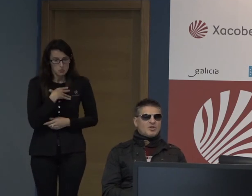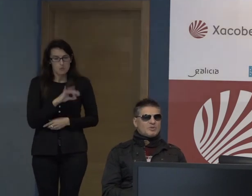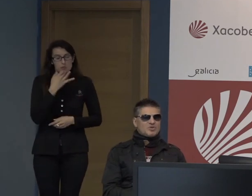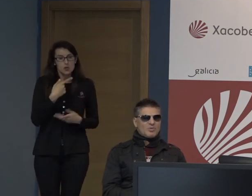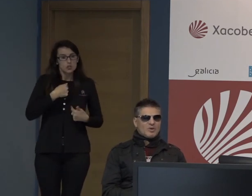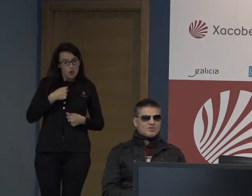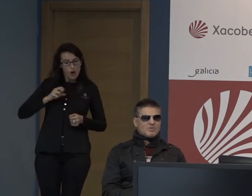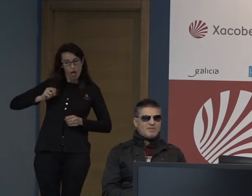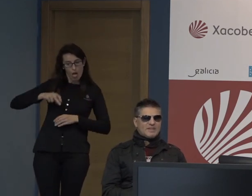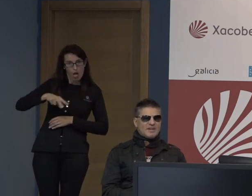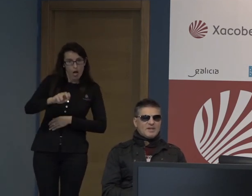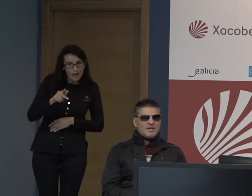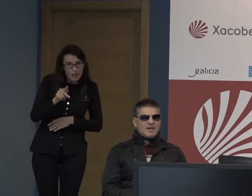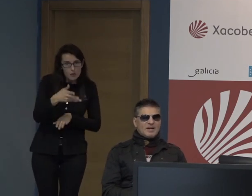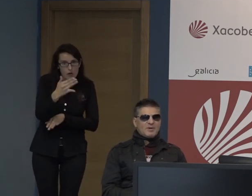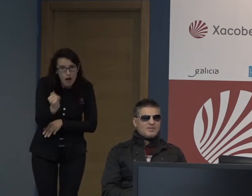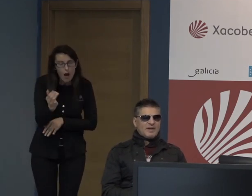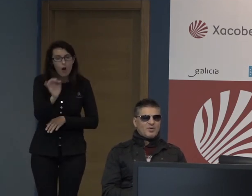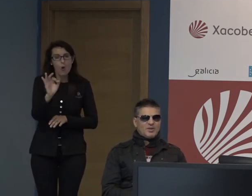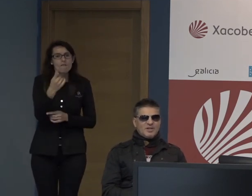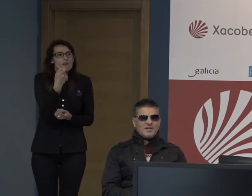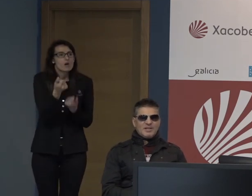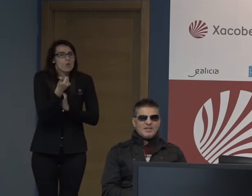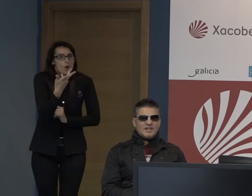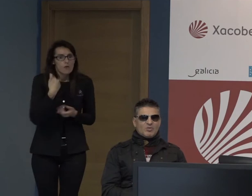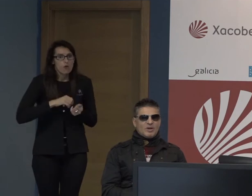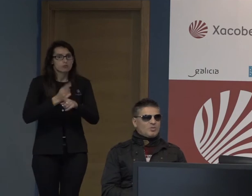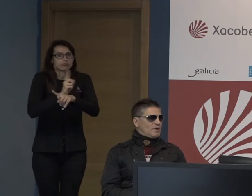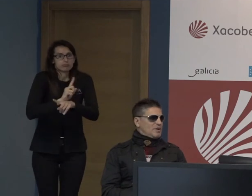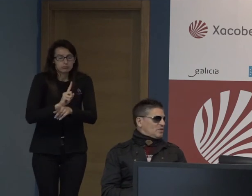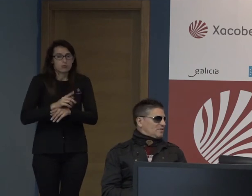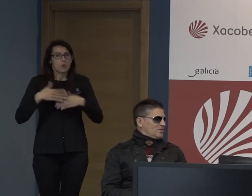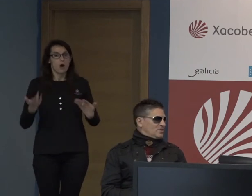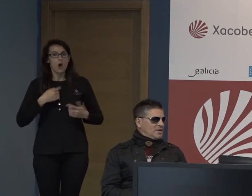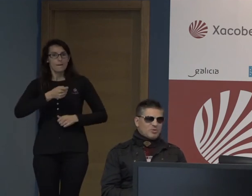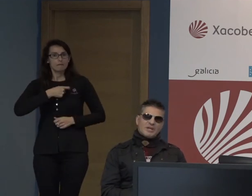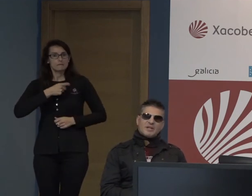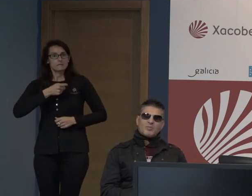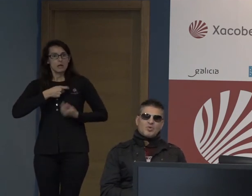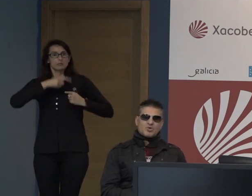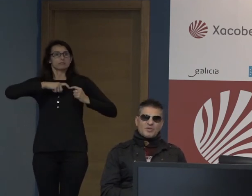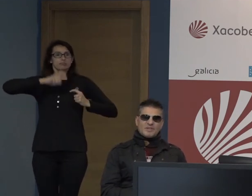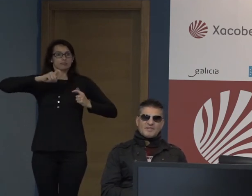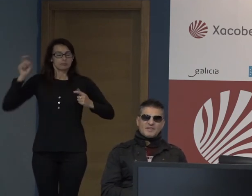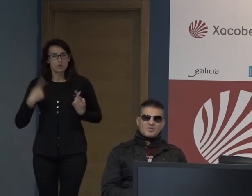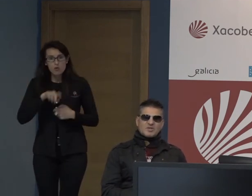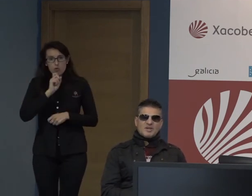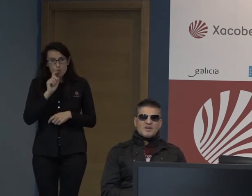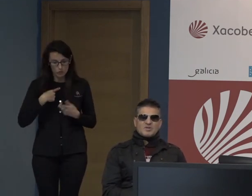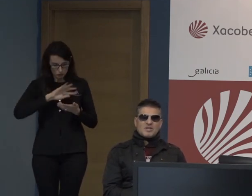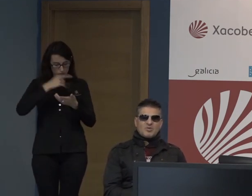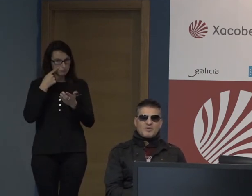cuántos kilómetros llevo, cuántos me faltan, a qué velocidad voy, cómo va mi corazón de pulso, etcétera, etcétera.